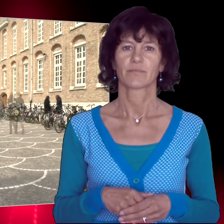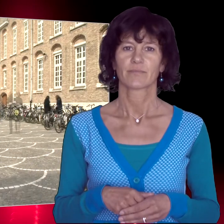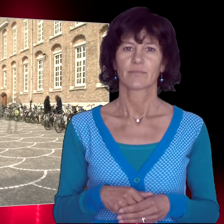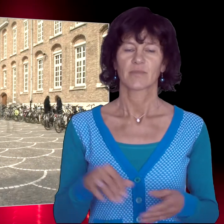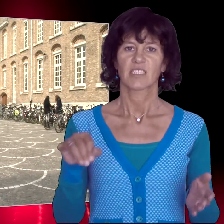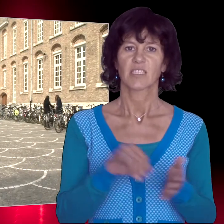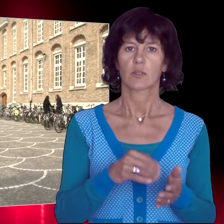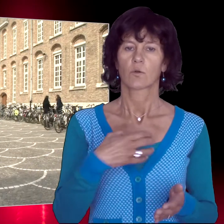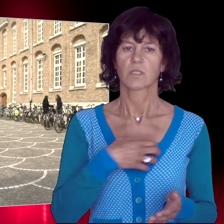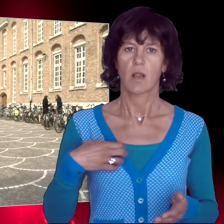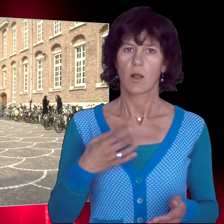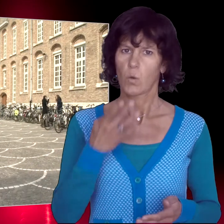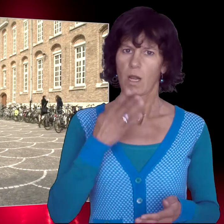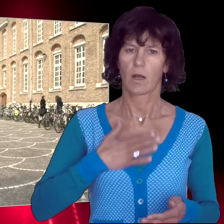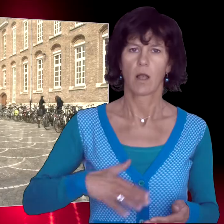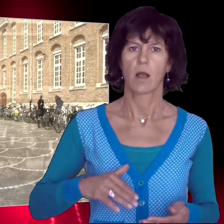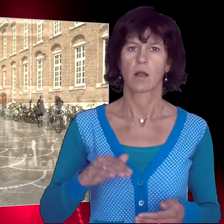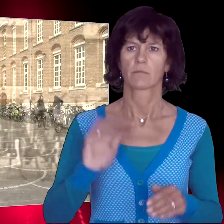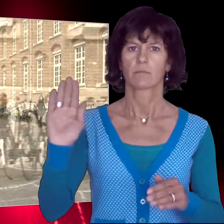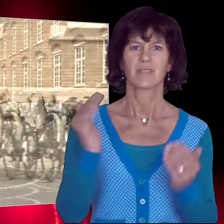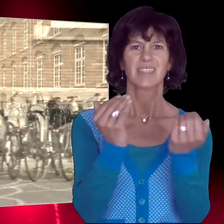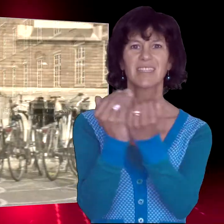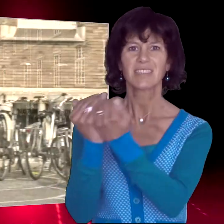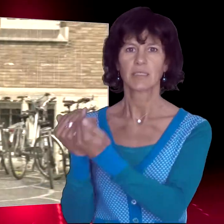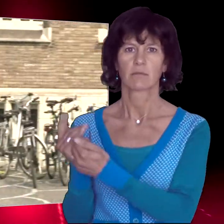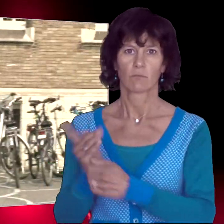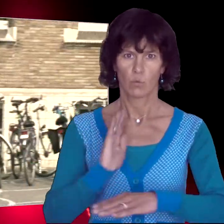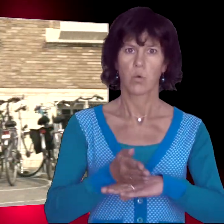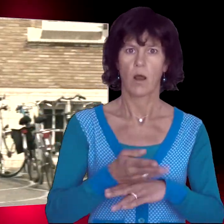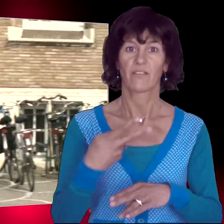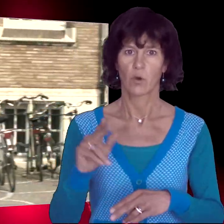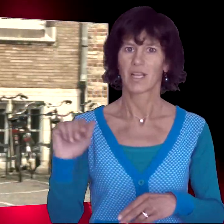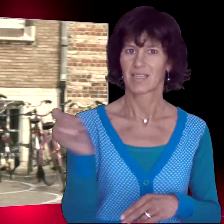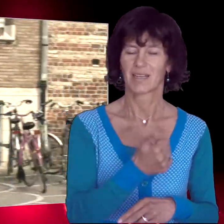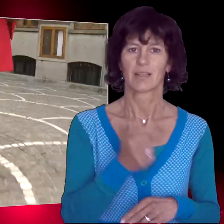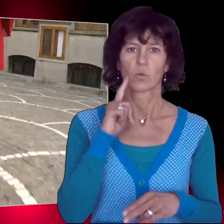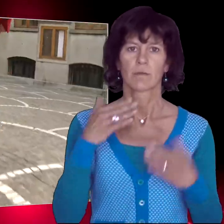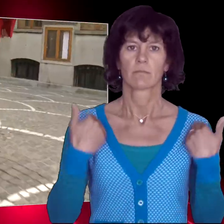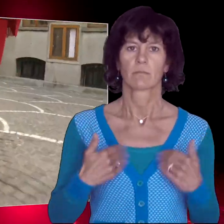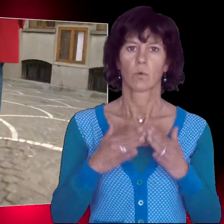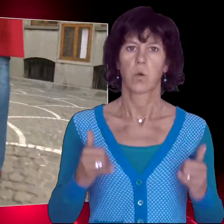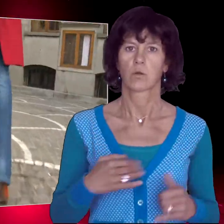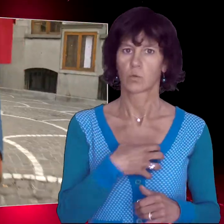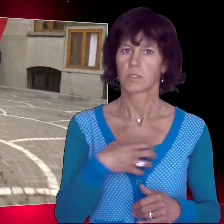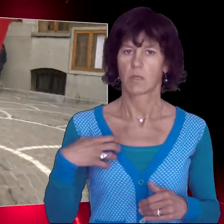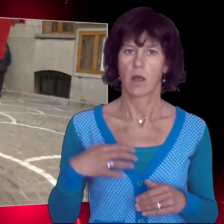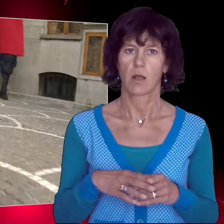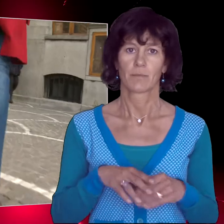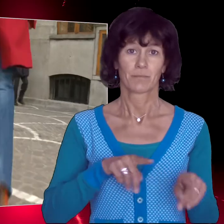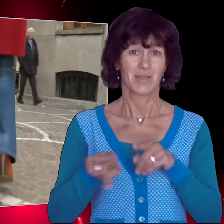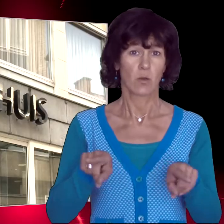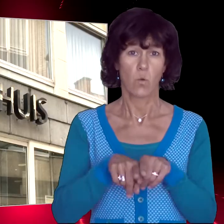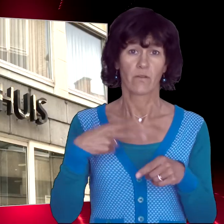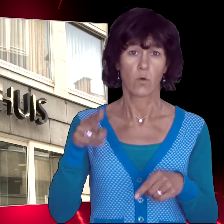Het stadsbestuur van Roeselare maakt haar diensten graag zo toegankelijk mogelijk voor alle inwoners. Daarom doet de stad speciale